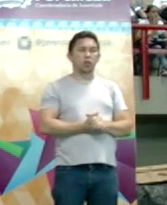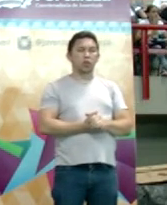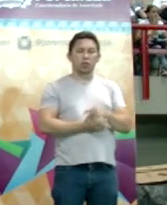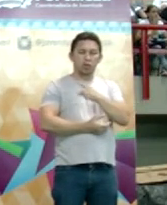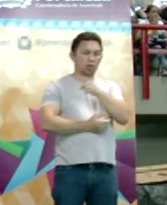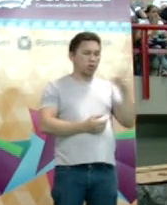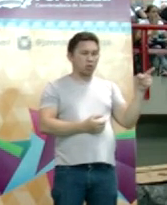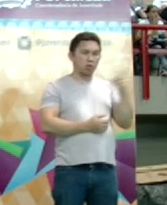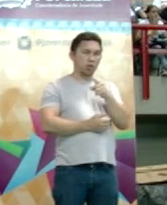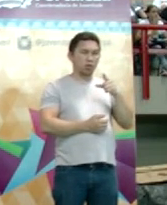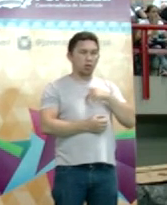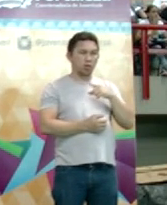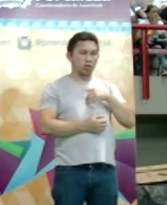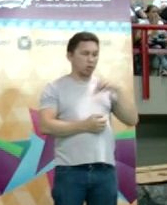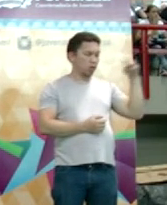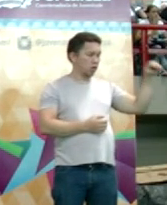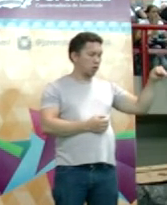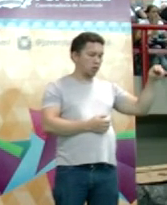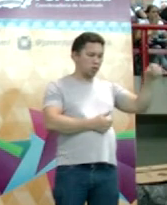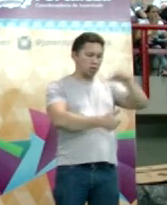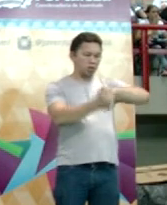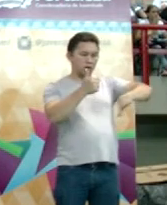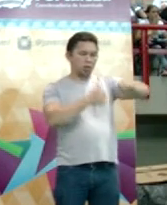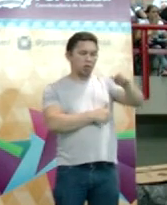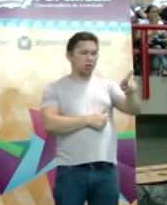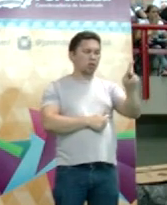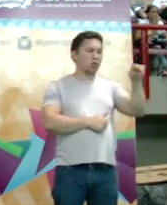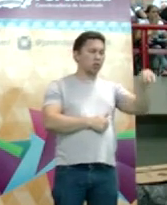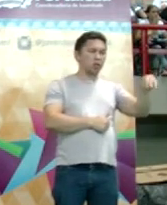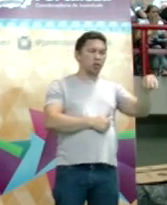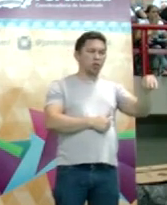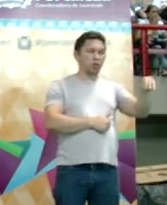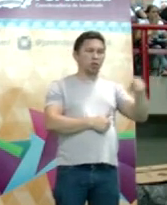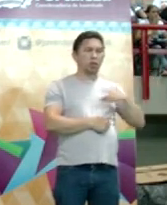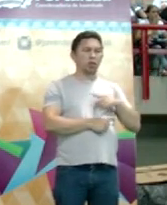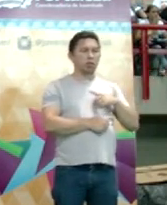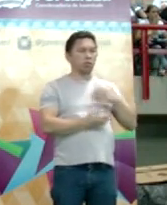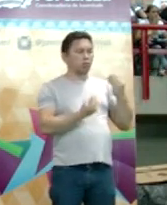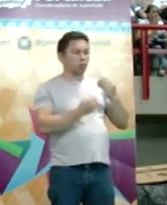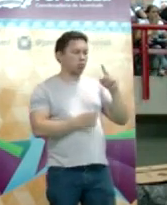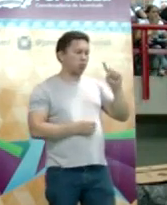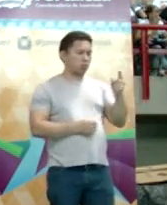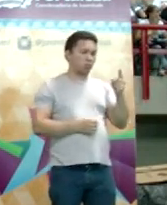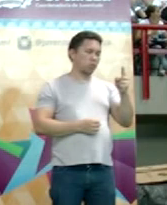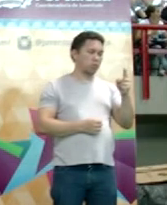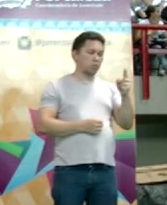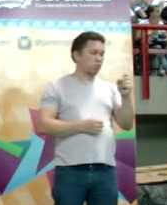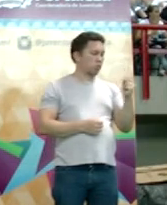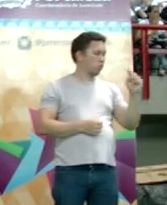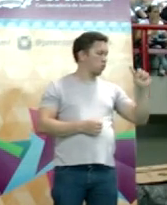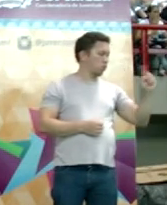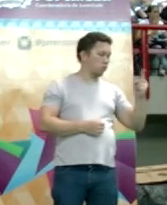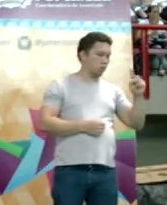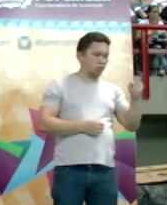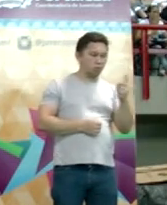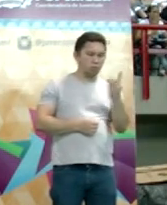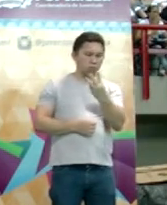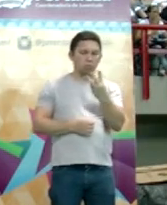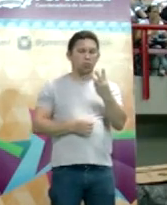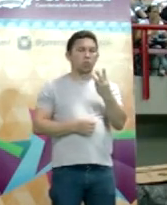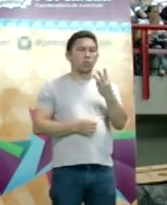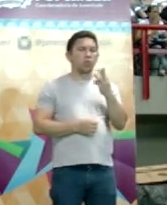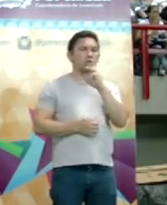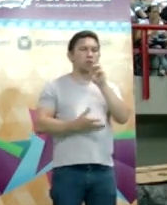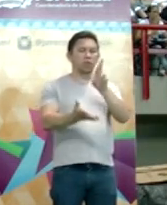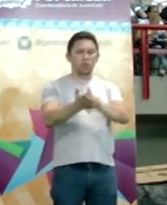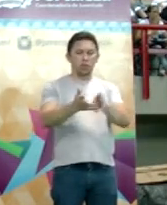para a gente passar de metros para quilômetros, o que é que eu faço? Anda a vírgula quantas casas? 3 casas. Portanto, a resposta é